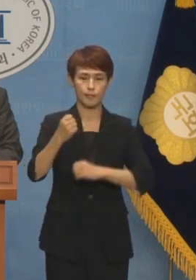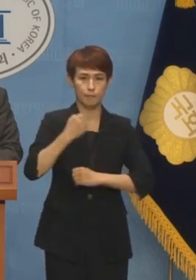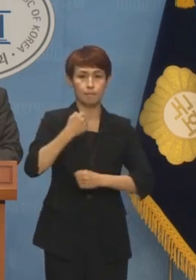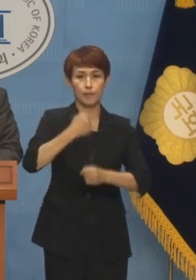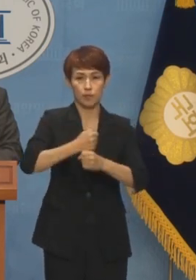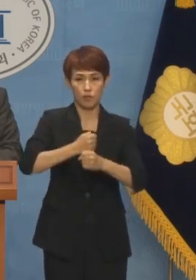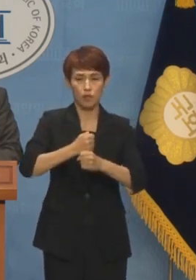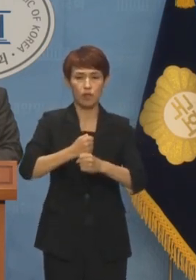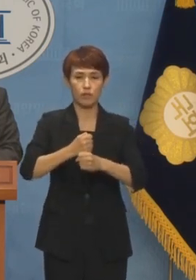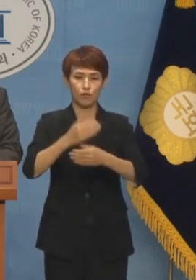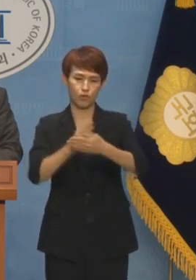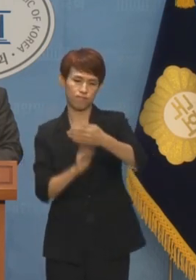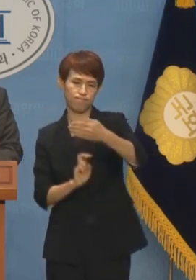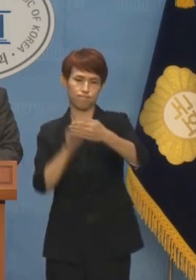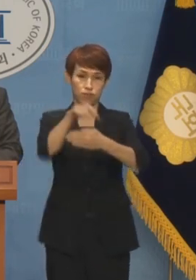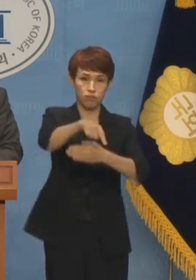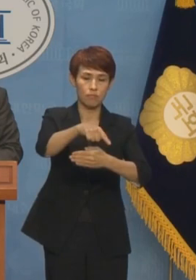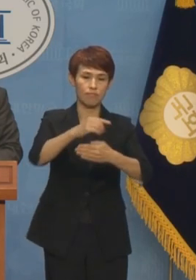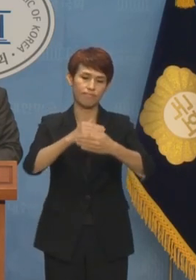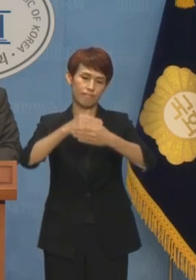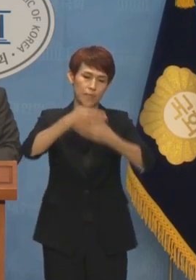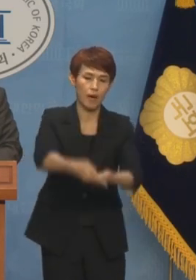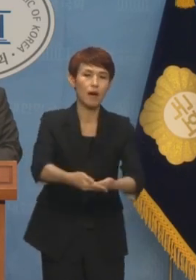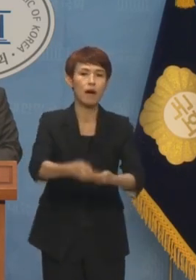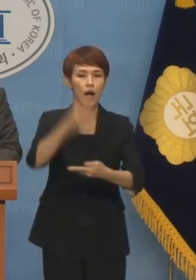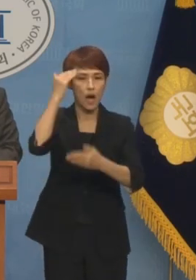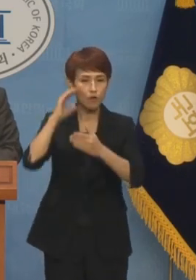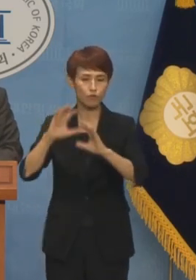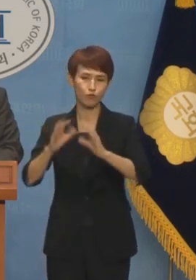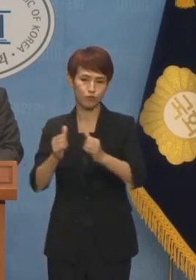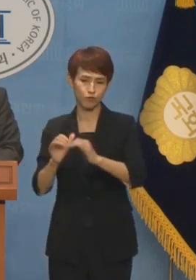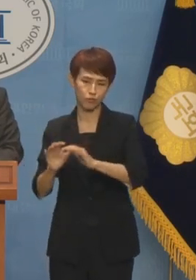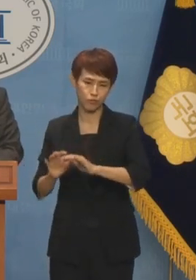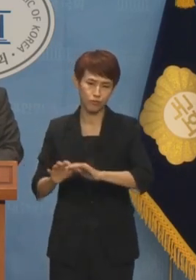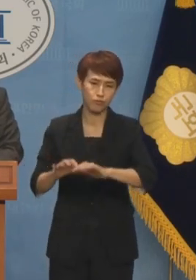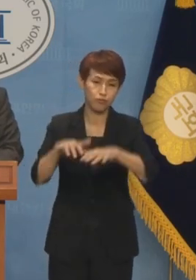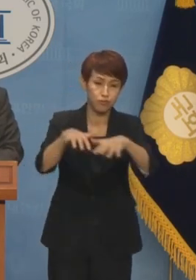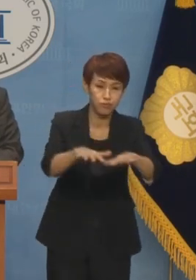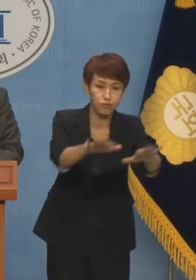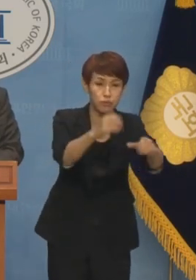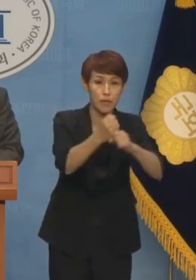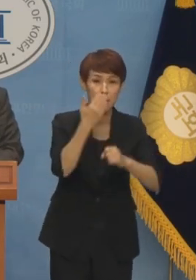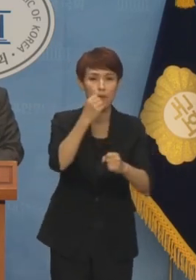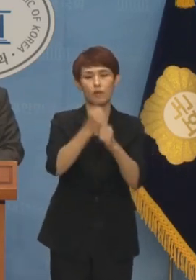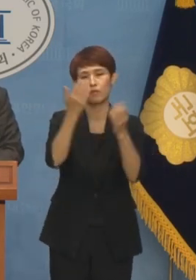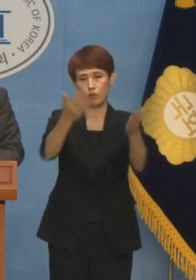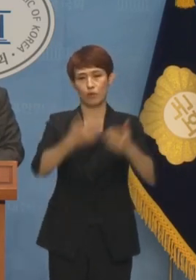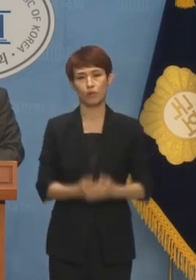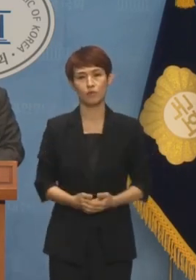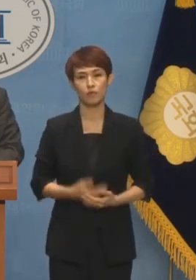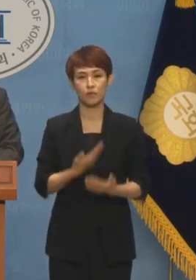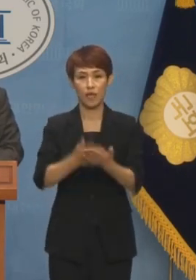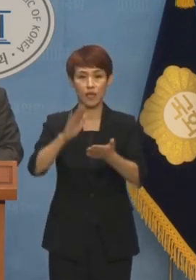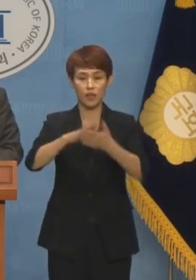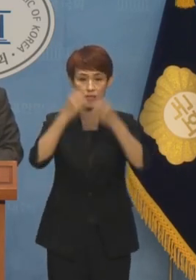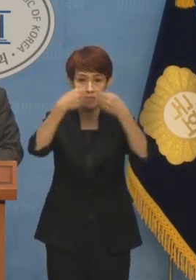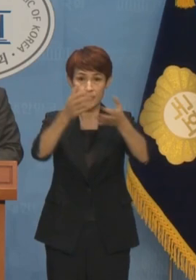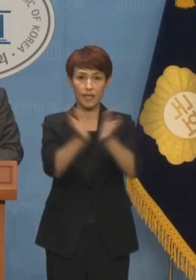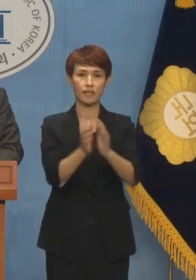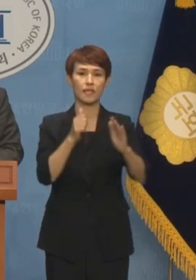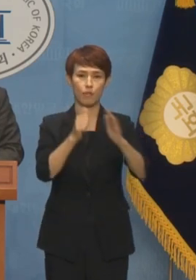뚝을 파괴해 대한민국을 넓은 바다로 이끌겠습니다. 그래서 저는 개혁신당 당대표에